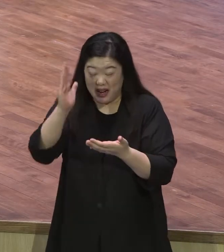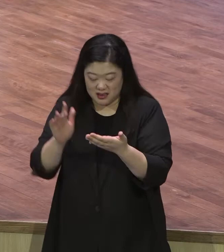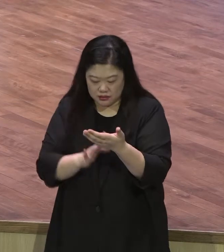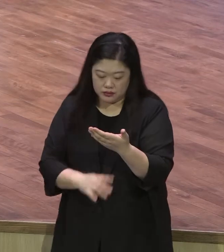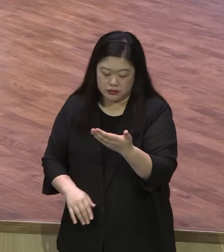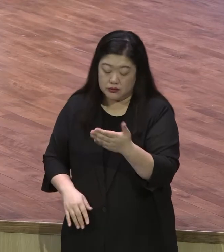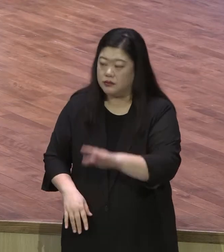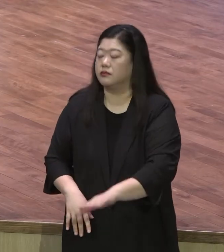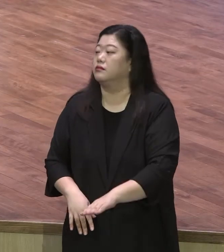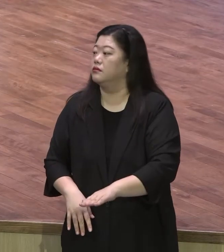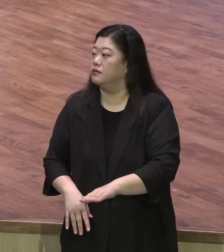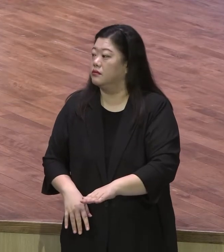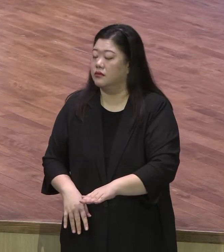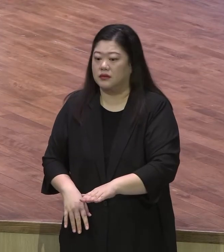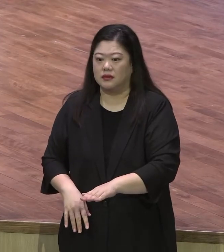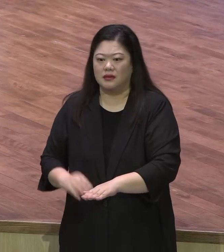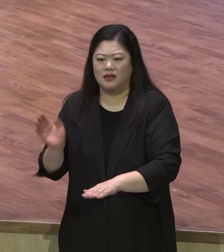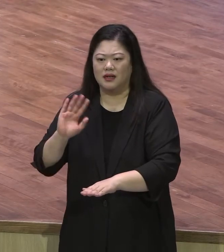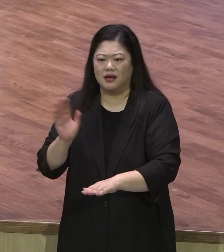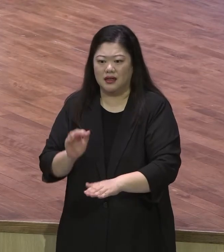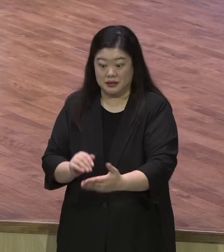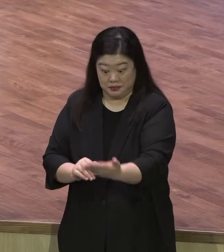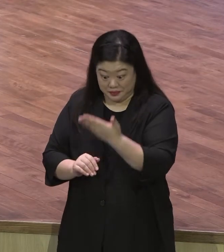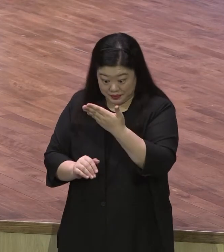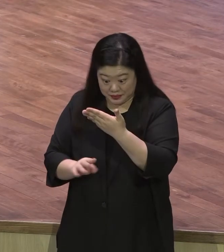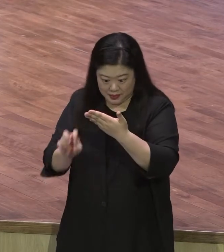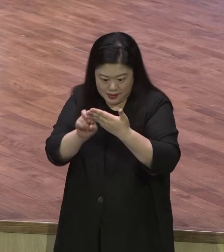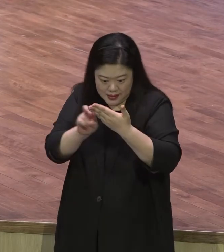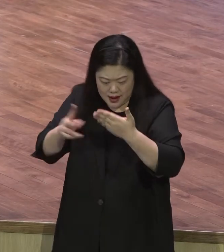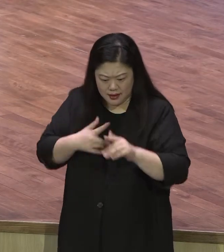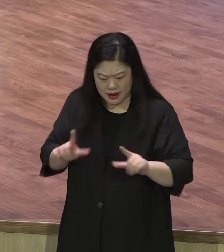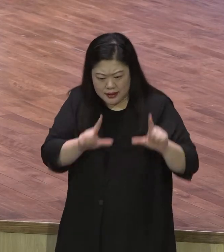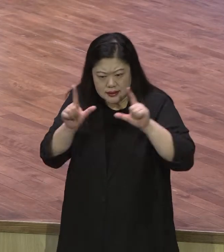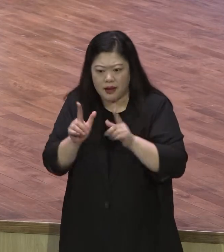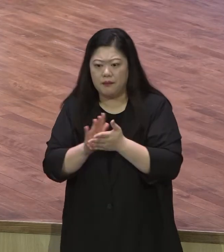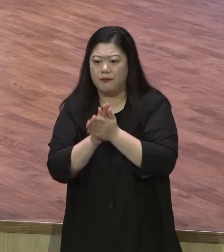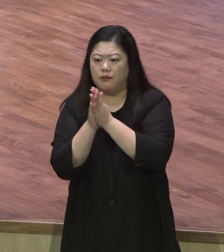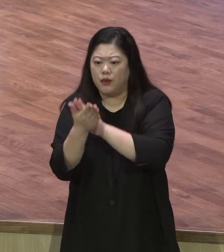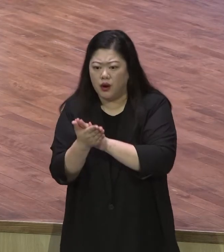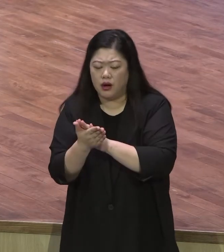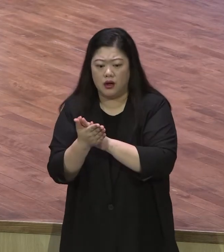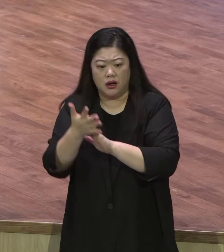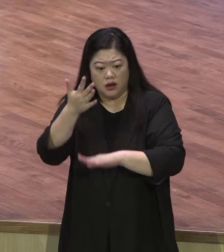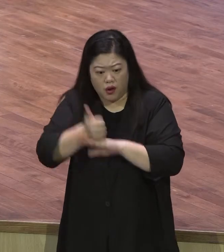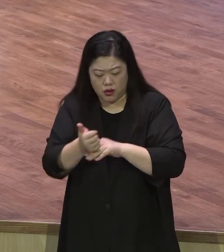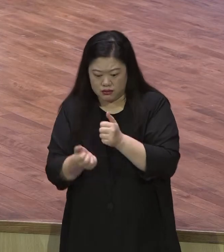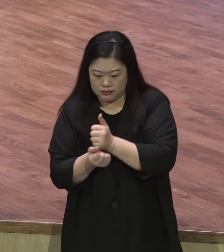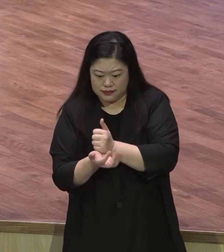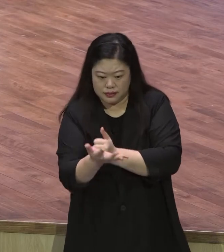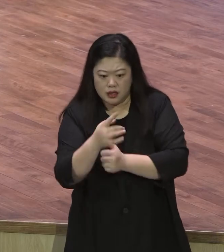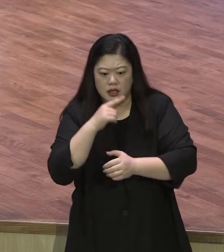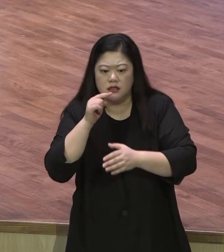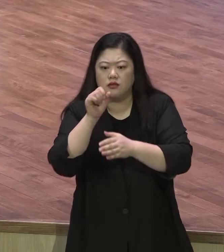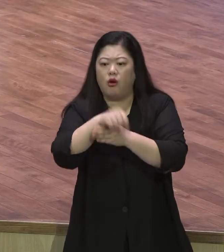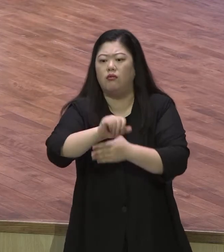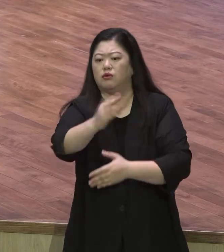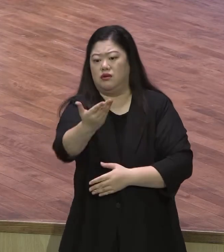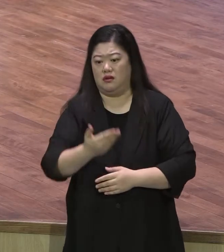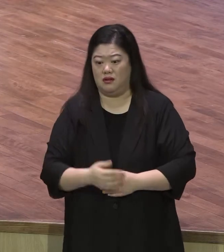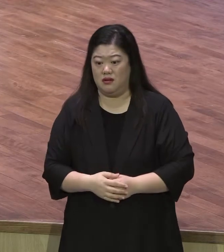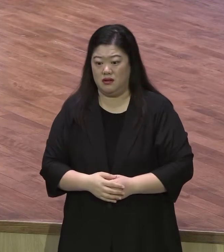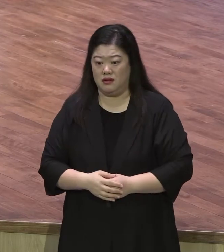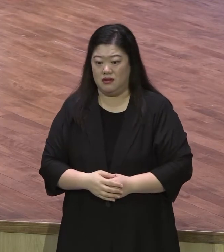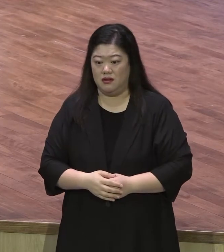바뀌면서 행동 삶이 바뀌면서 나도 모르게 아주 쉽게 아주 쉽게 열매가 맺혀지게 된다고요